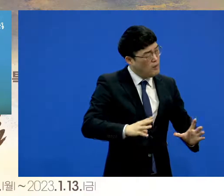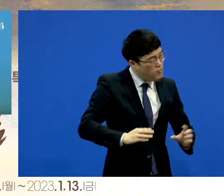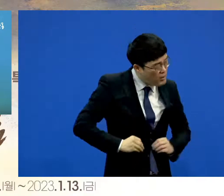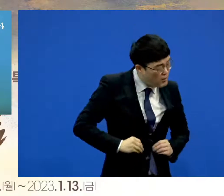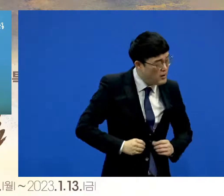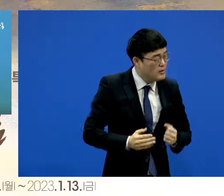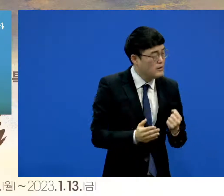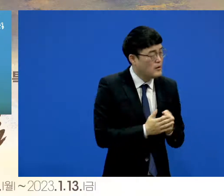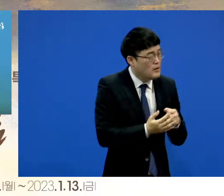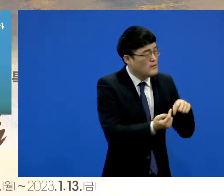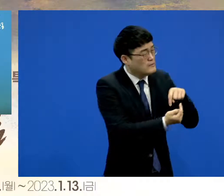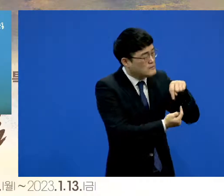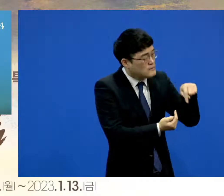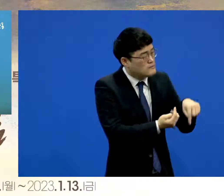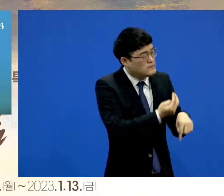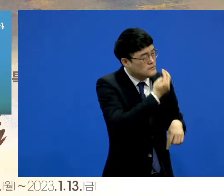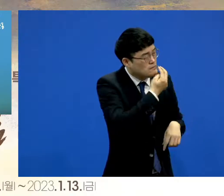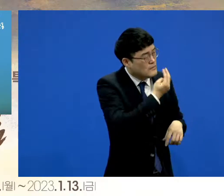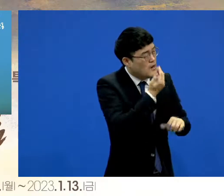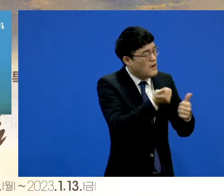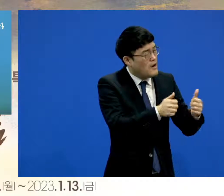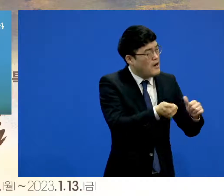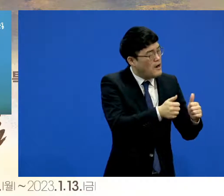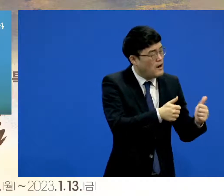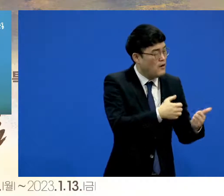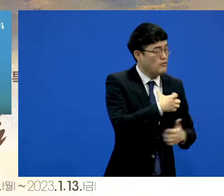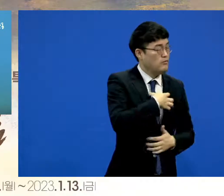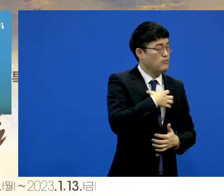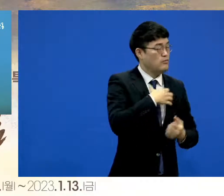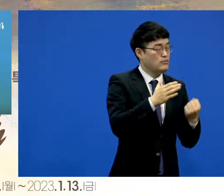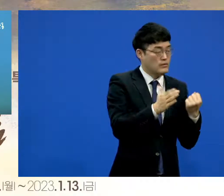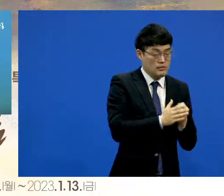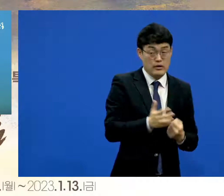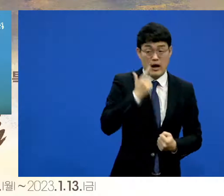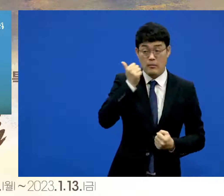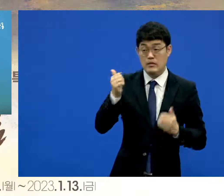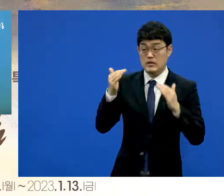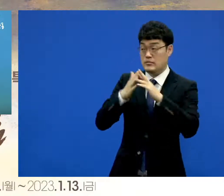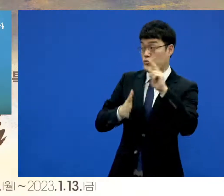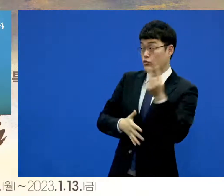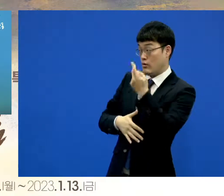그 돌아오는 동기 자체가 생존이었어요.